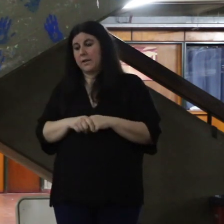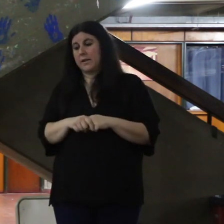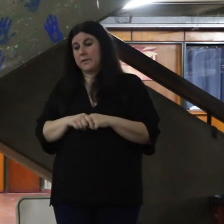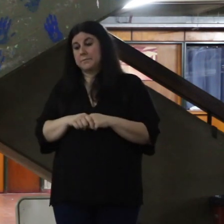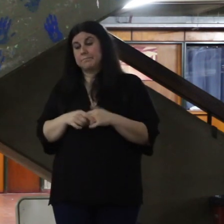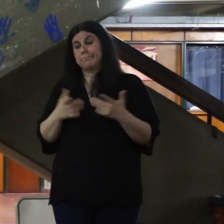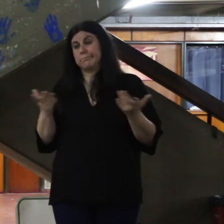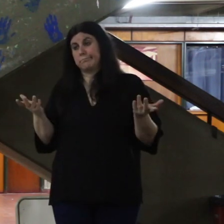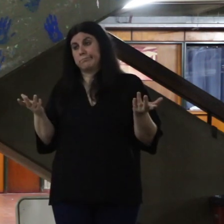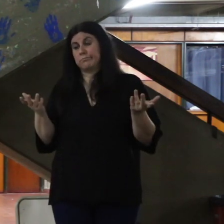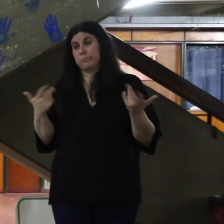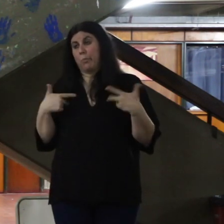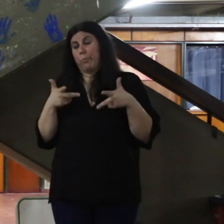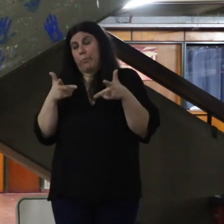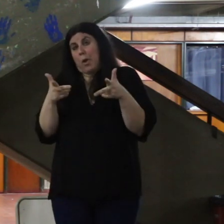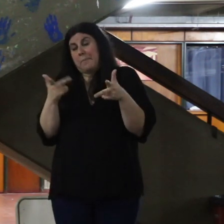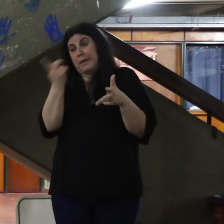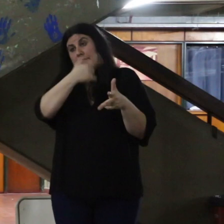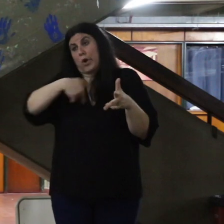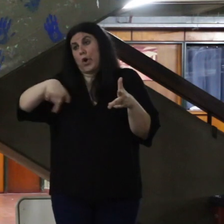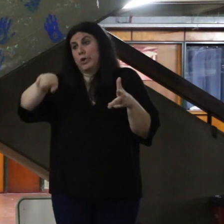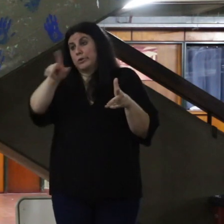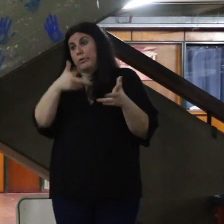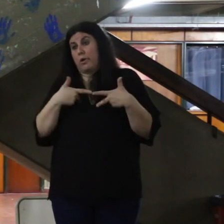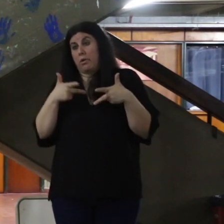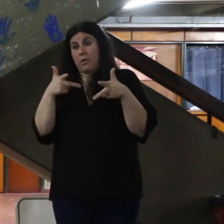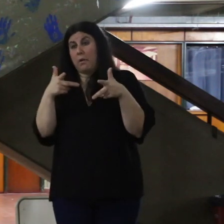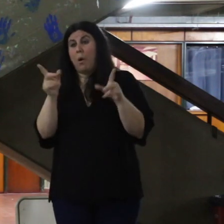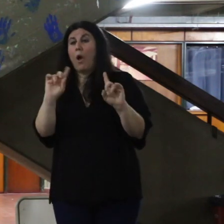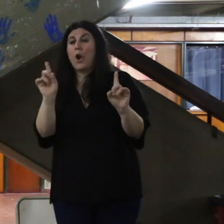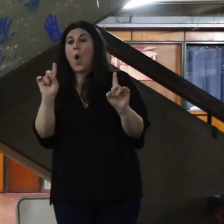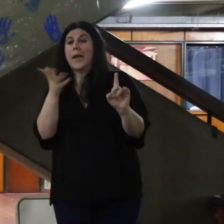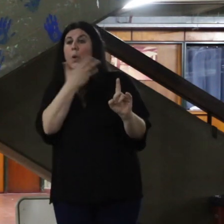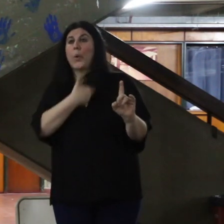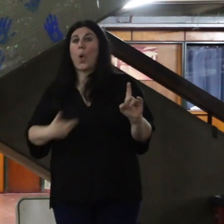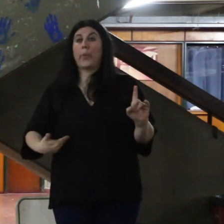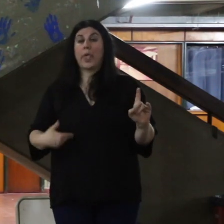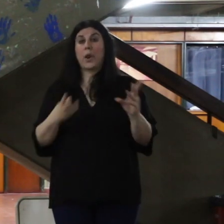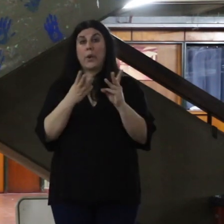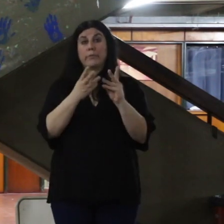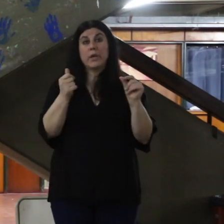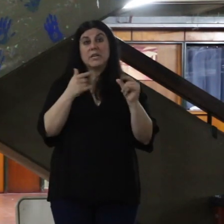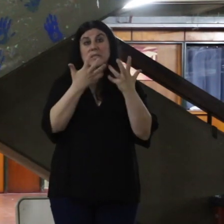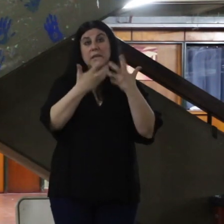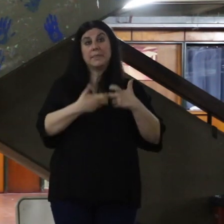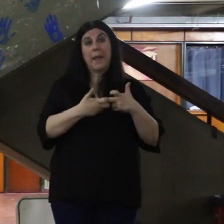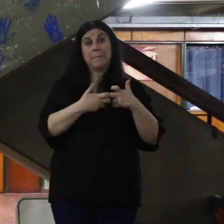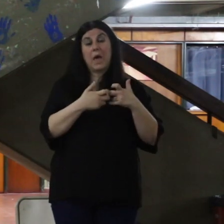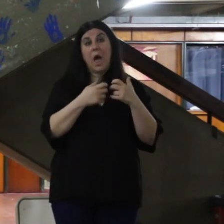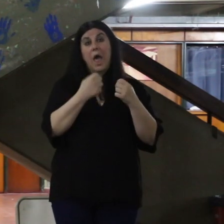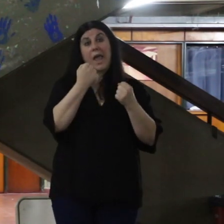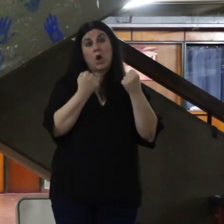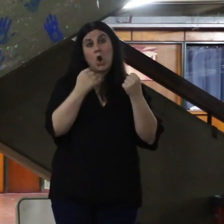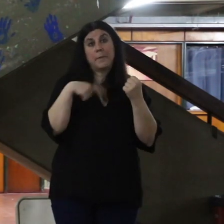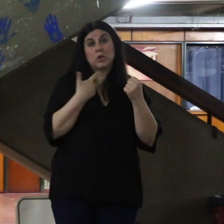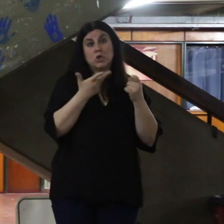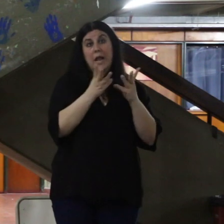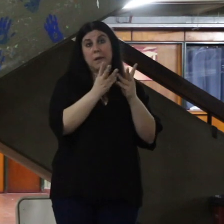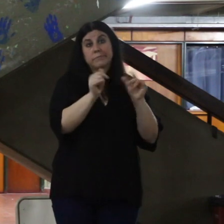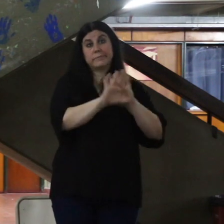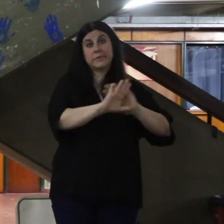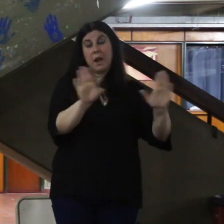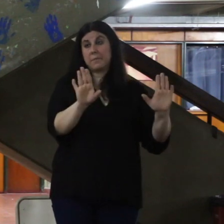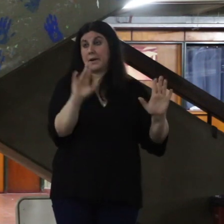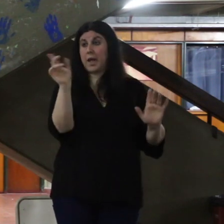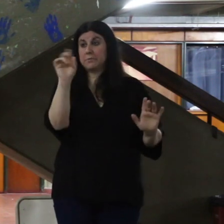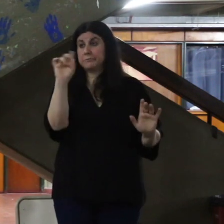por más que no lo perdamos, no termina cuando termina un gobierno. ¿Sí? Porque el